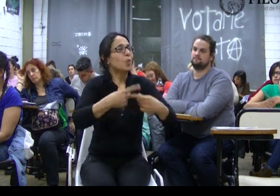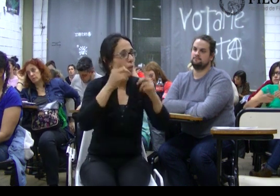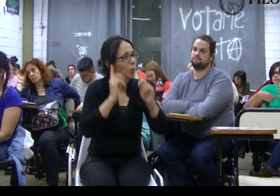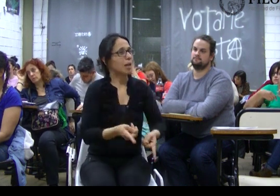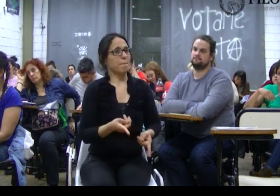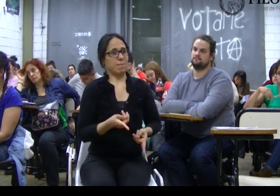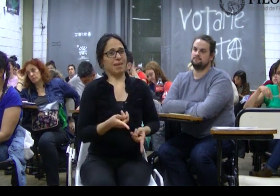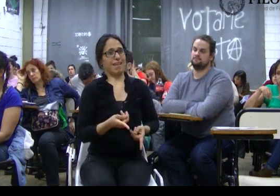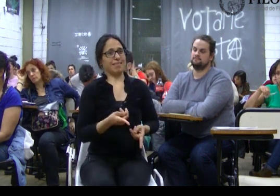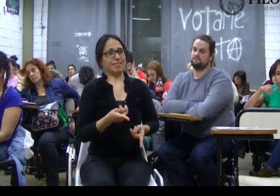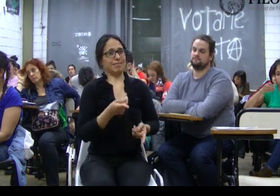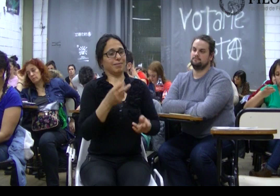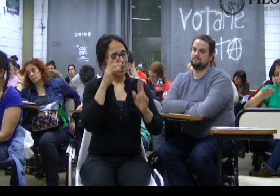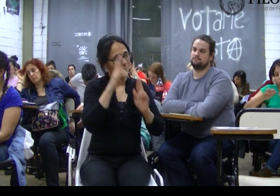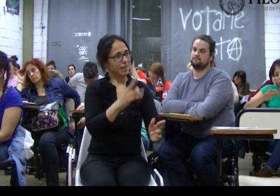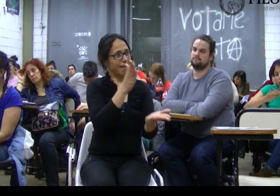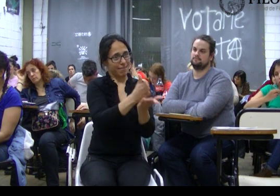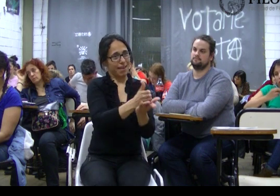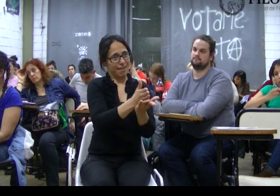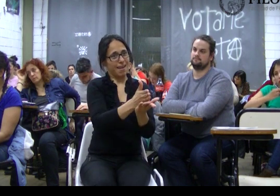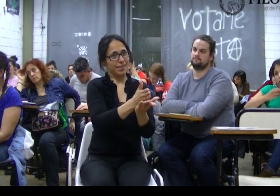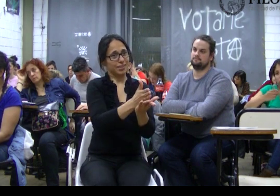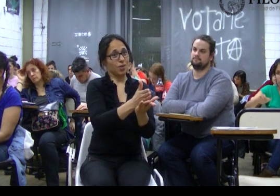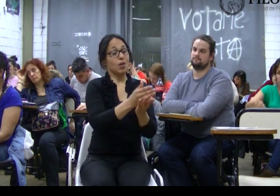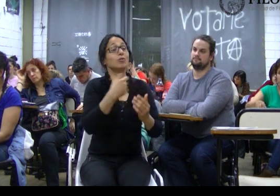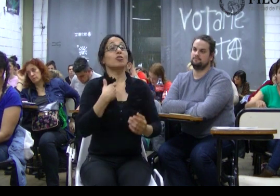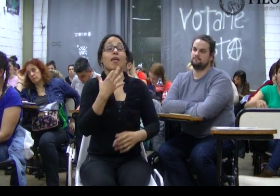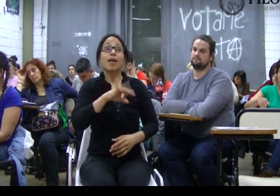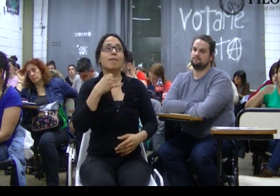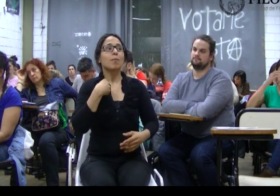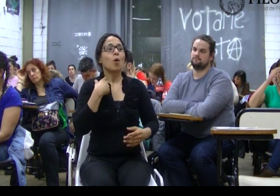es intimidad, no actuar compulsivamente.